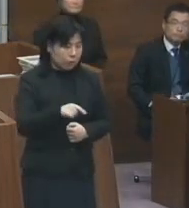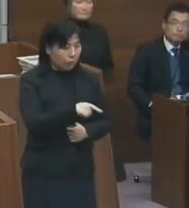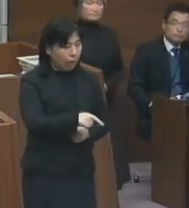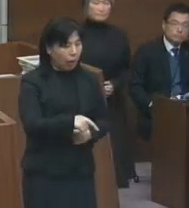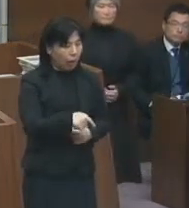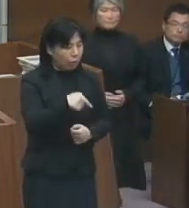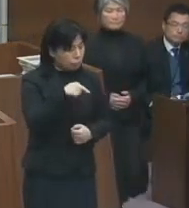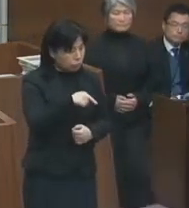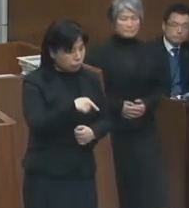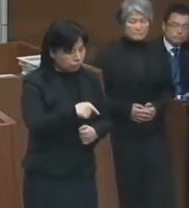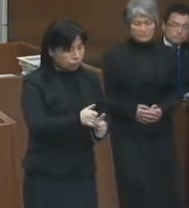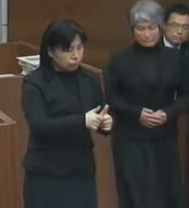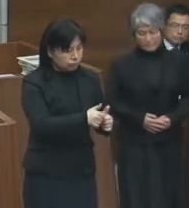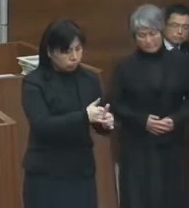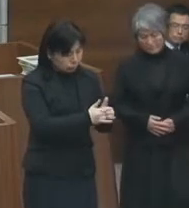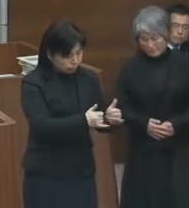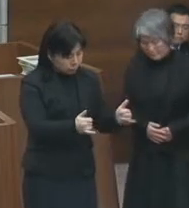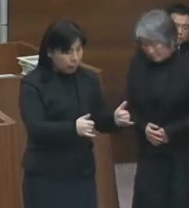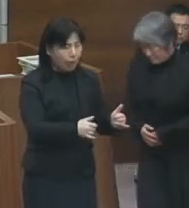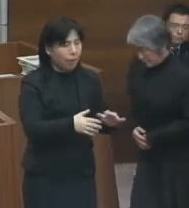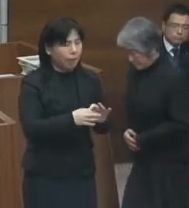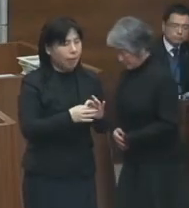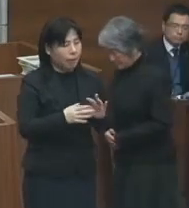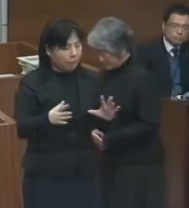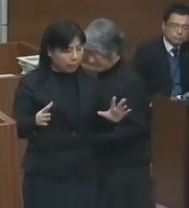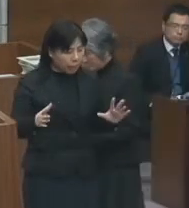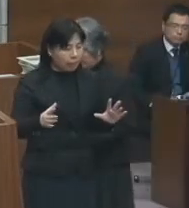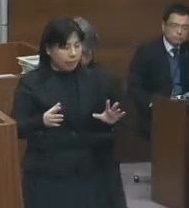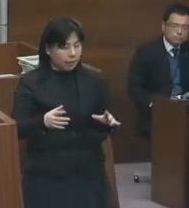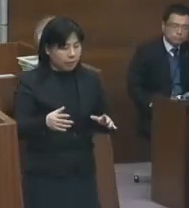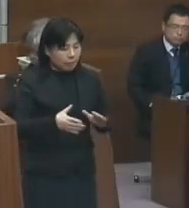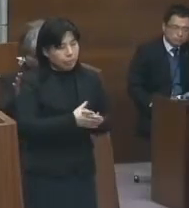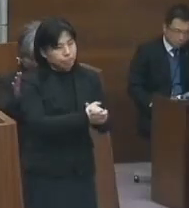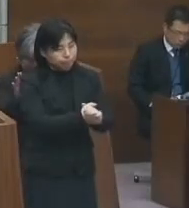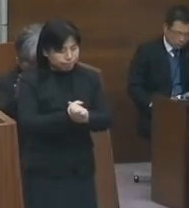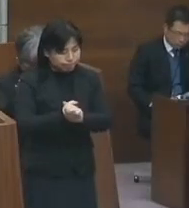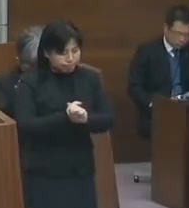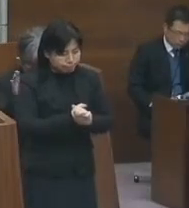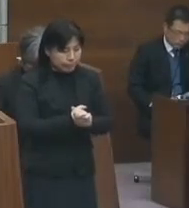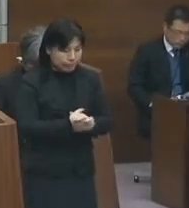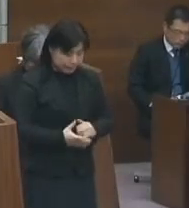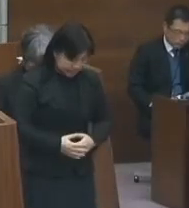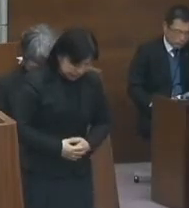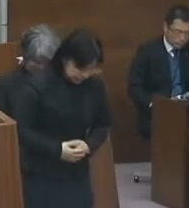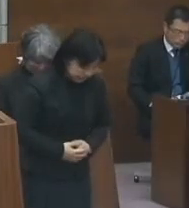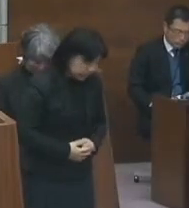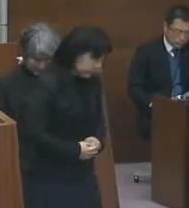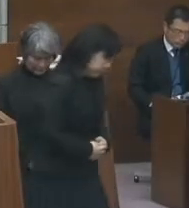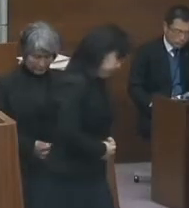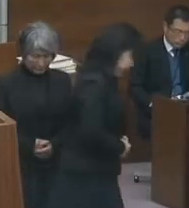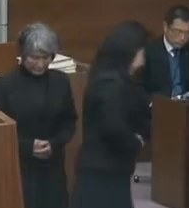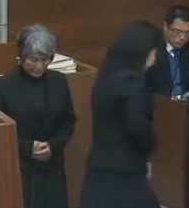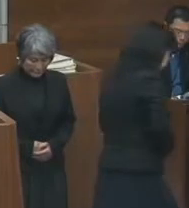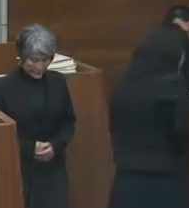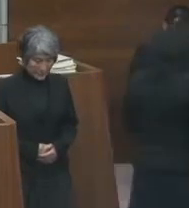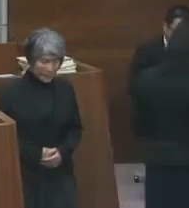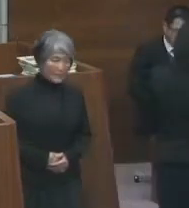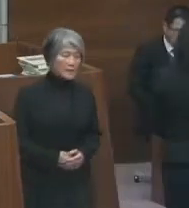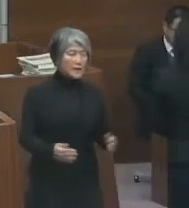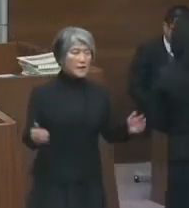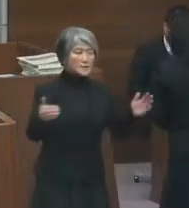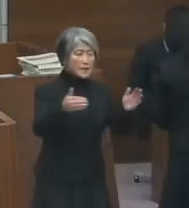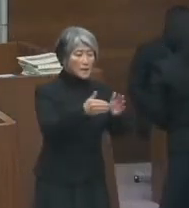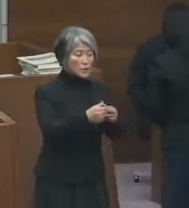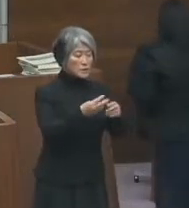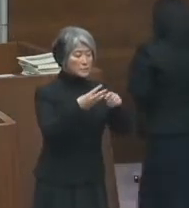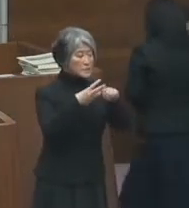頃から風通しの良い職場環境づくりに努めてまいりたいと、このように考えております。最後に3点目の特別職により